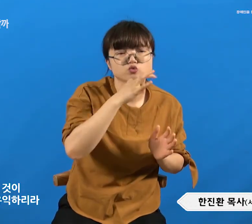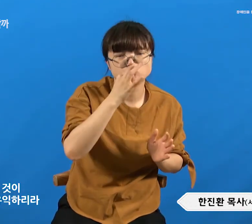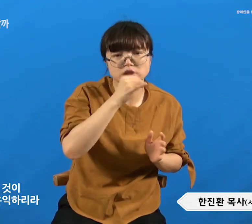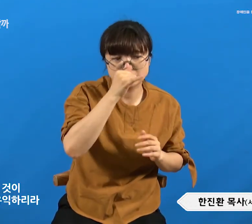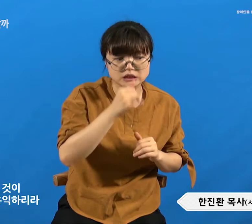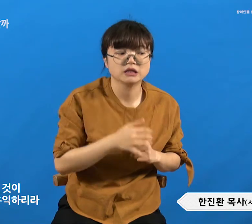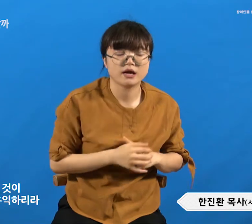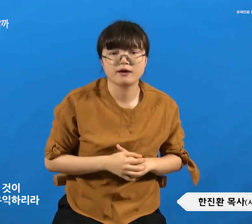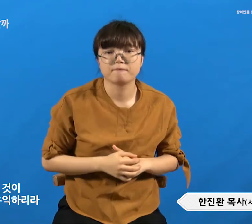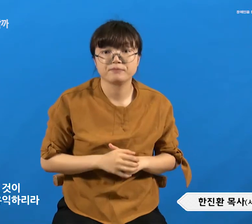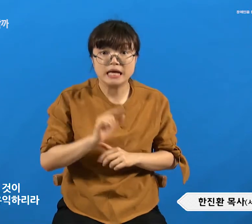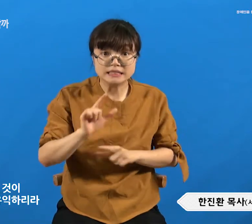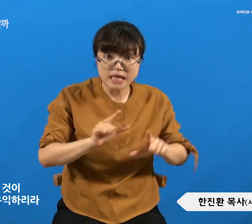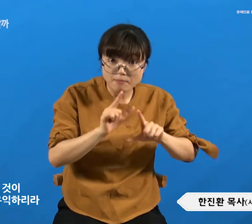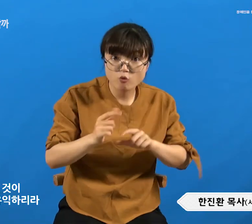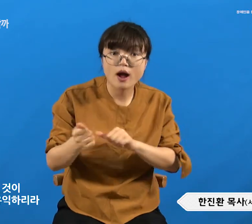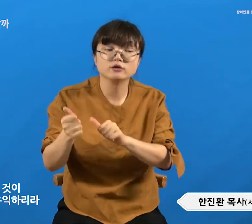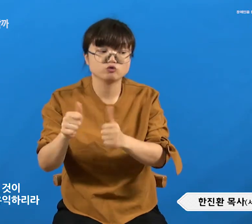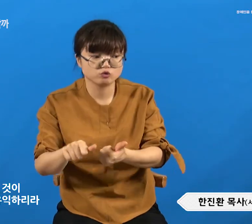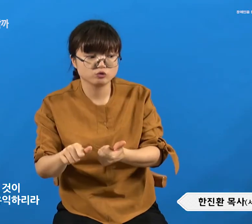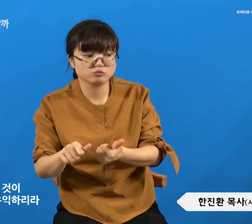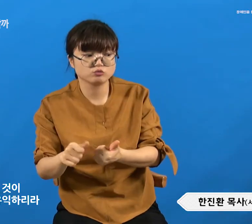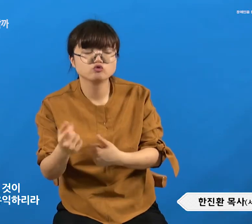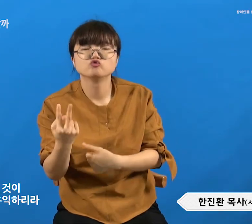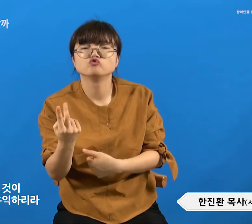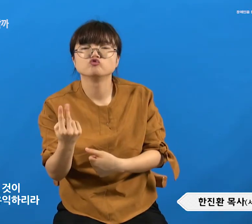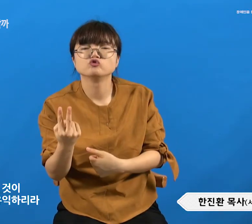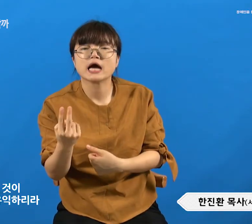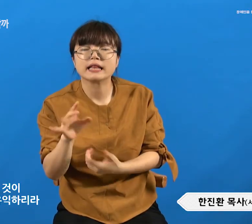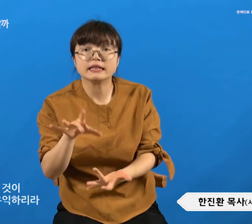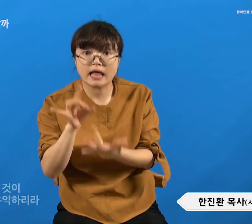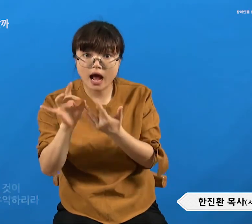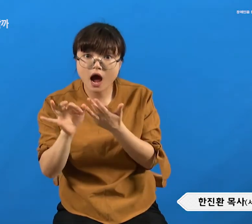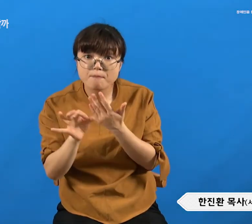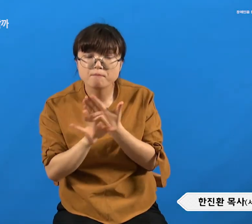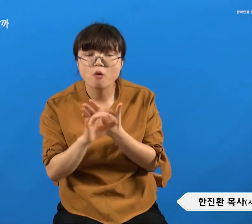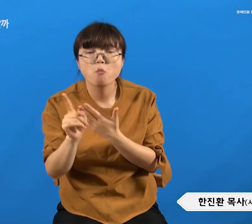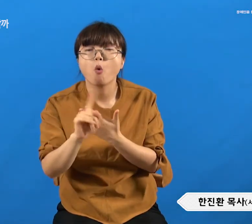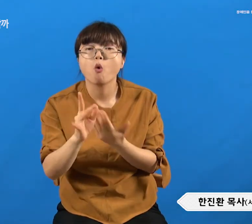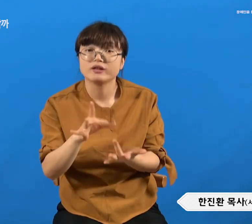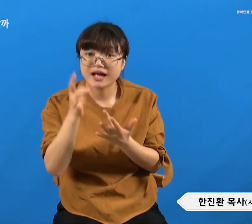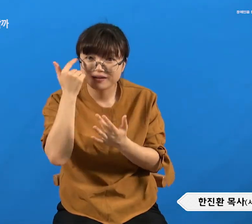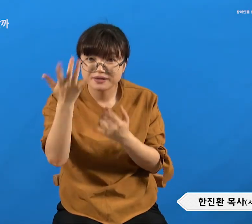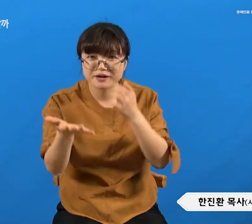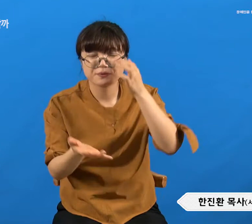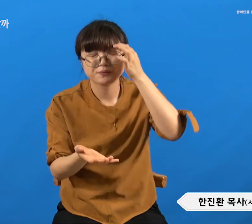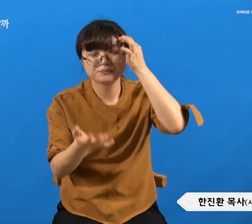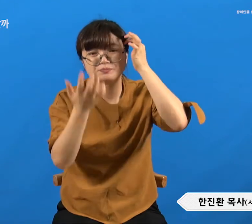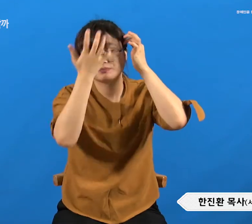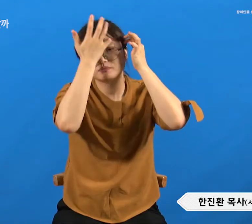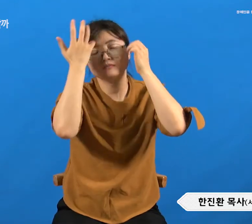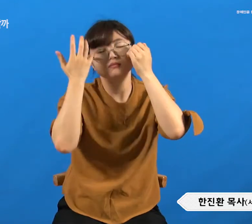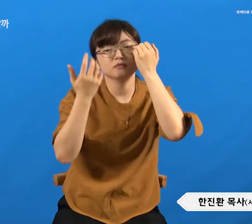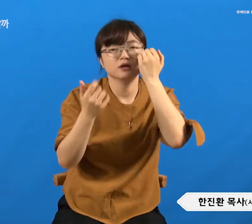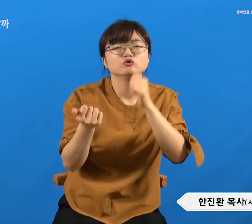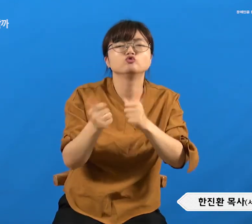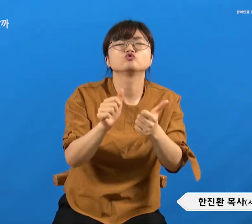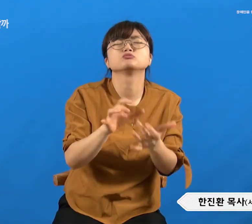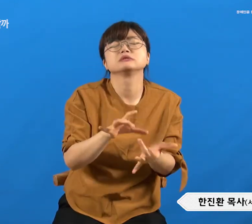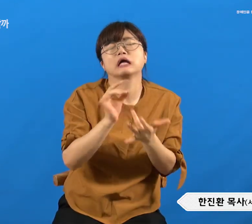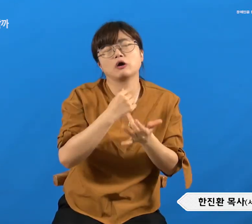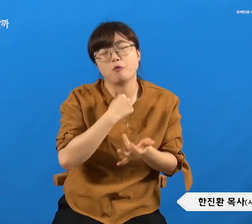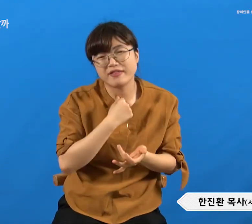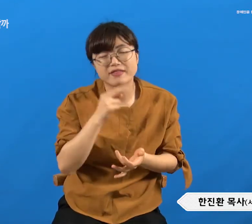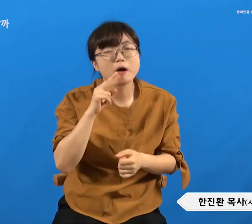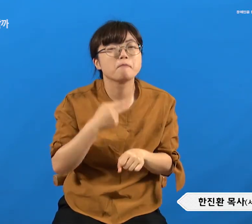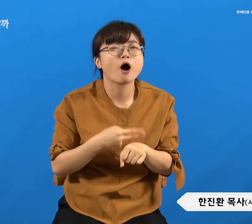유익하리라. 삶과 죽음 둘 중에 하나를 택하라면 뭘 택하겠다고요? 죽음을